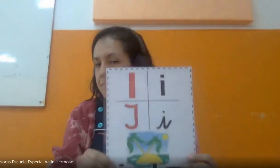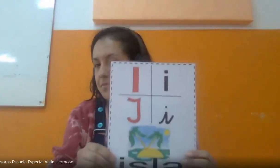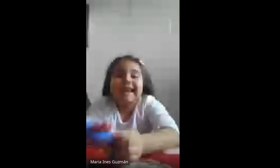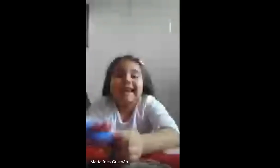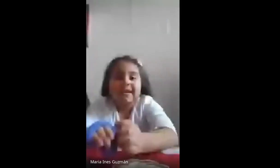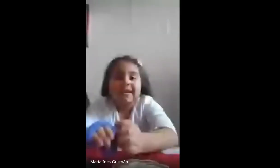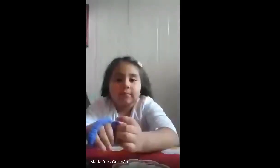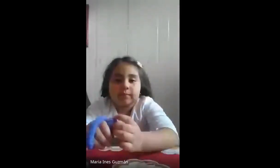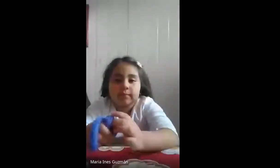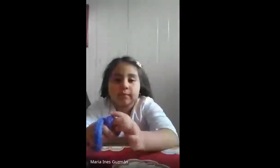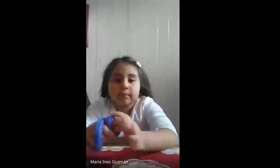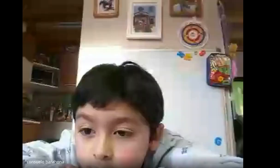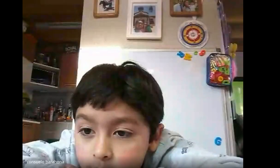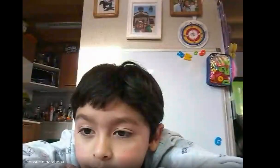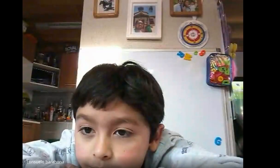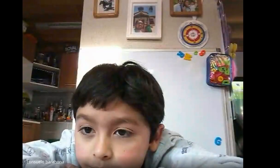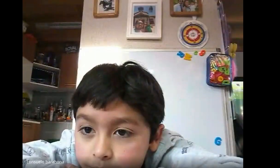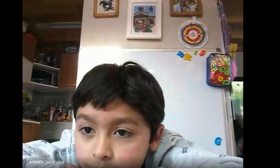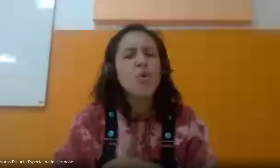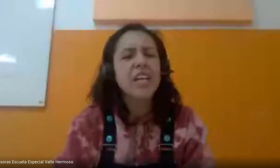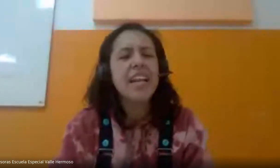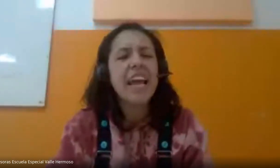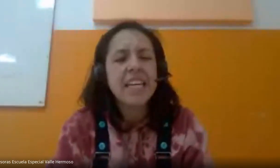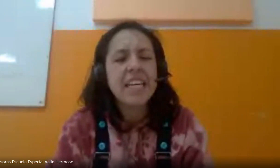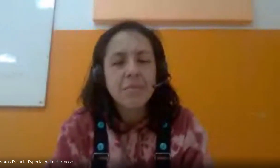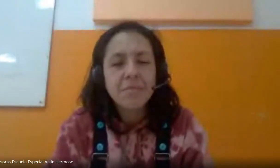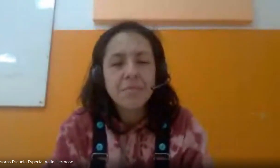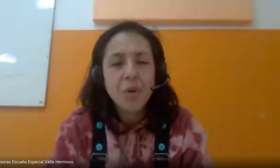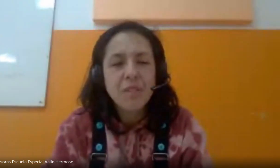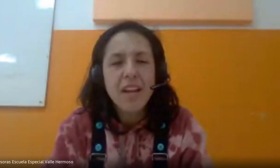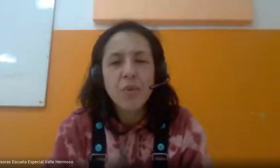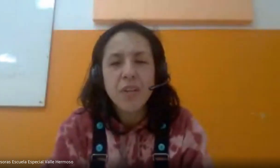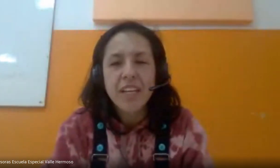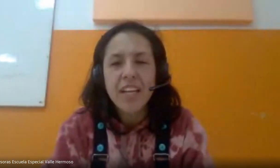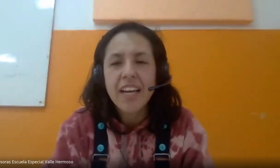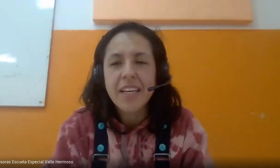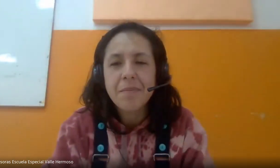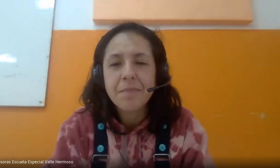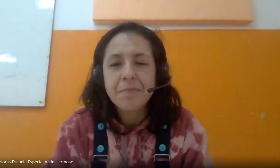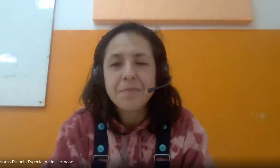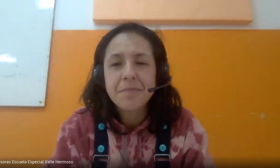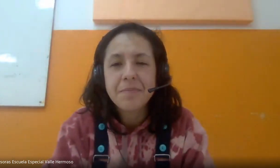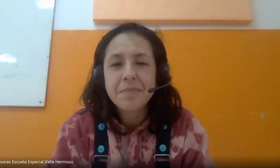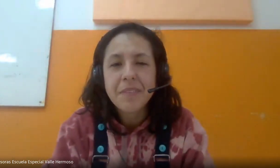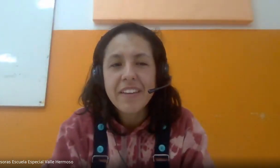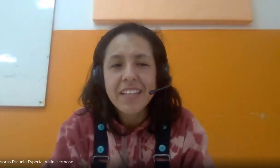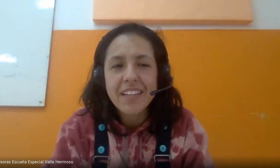I. ¿Y cómo se les ocurre que es la I? ¿Cómo se les ocurre que es la I? A ver.